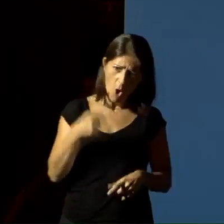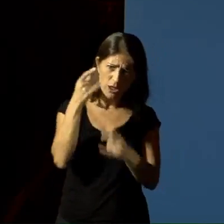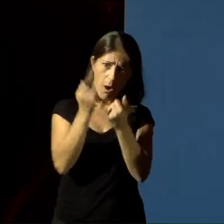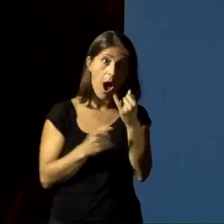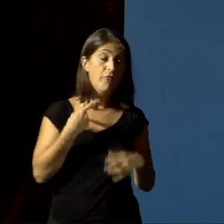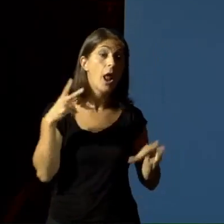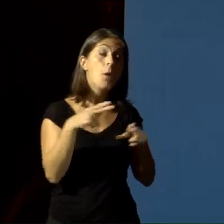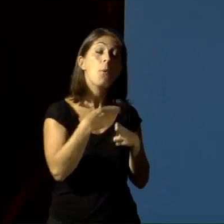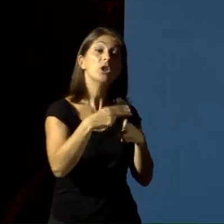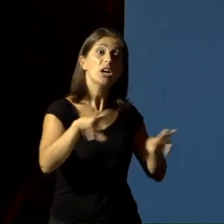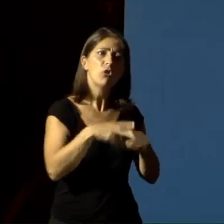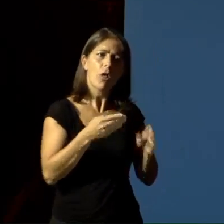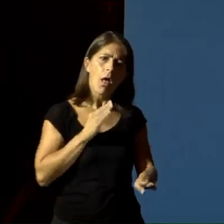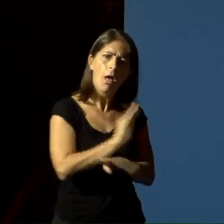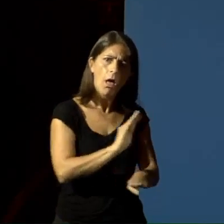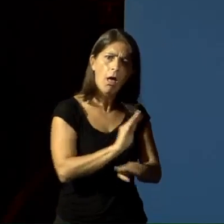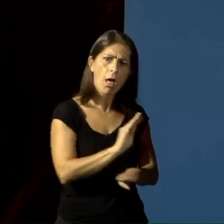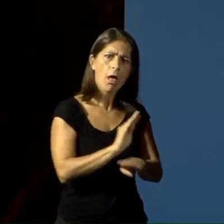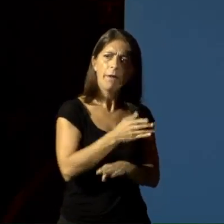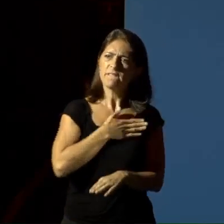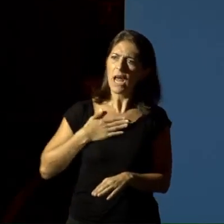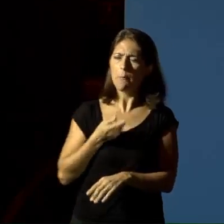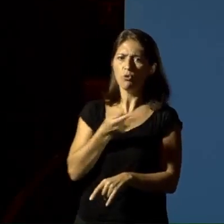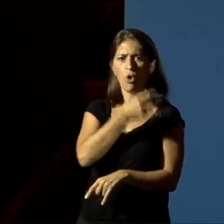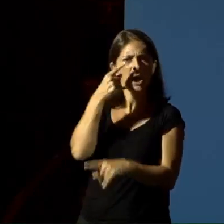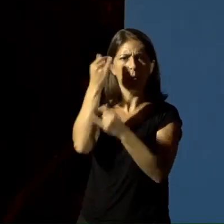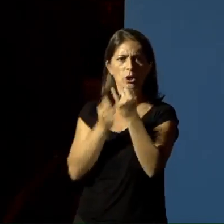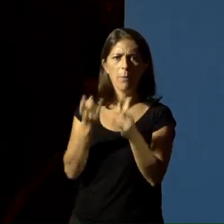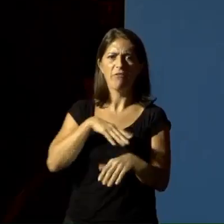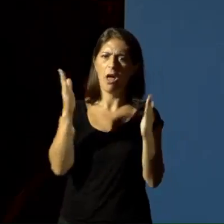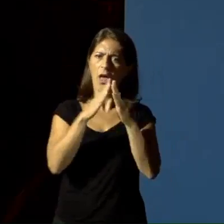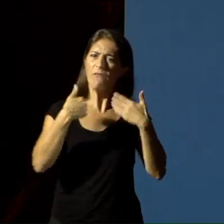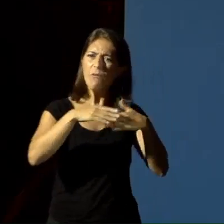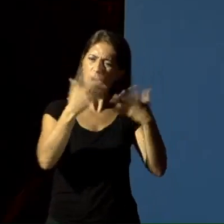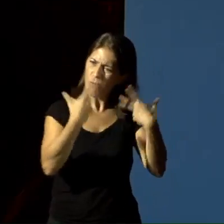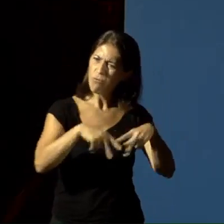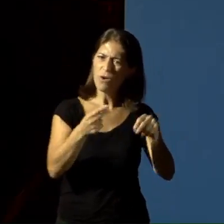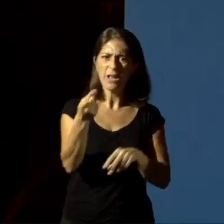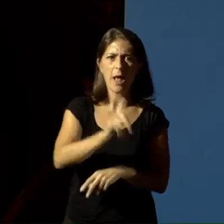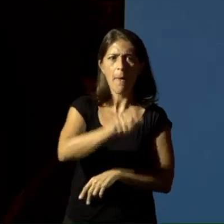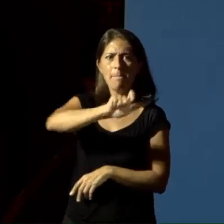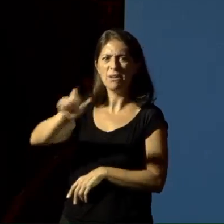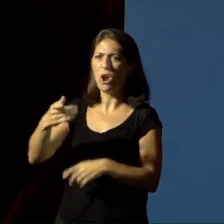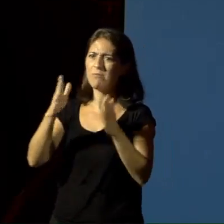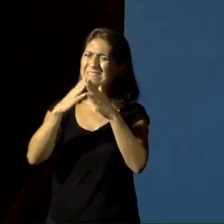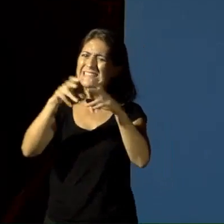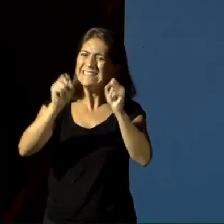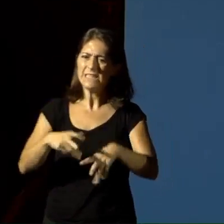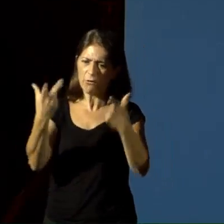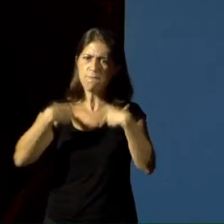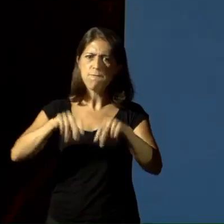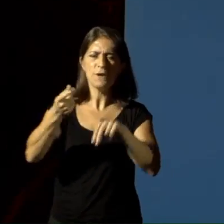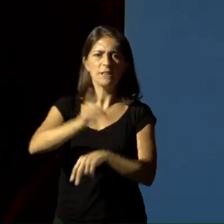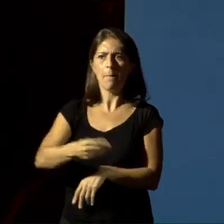políticas sociais. Queremos ese diñeiro para acabar cos desafiuzamentos, para acabar ca xente sin vivenda, para a xente